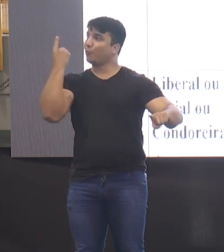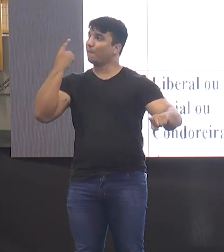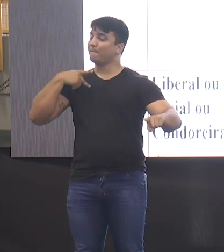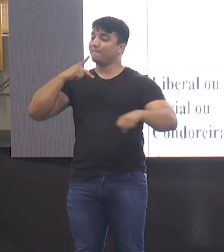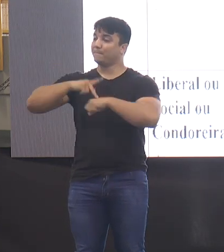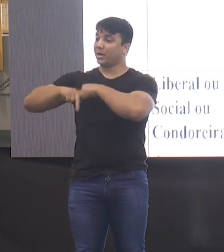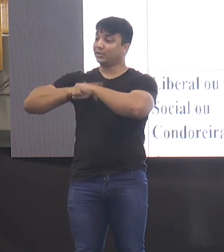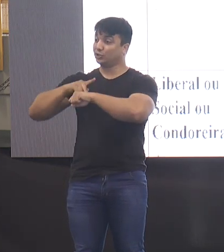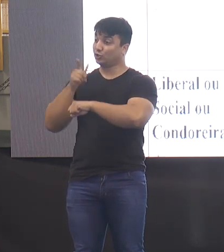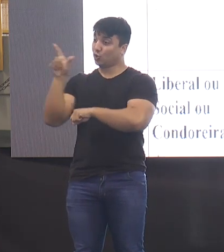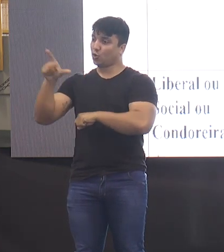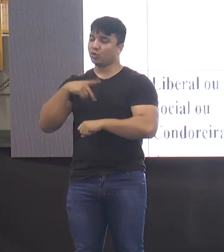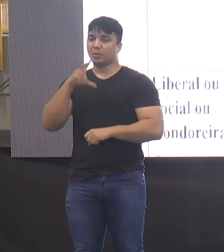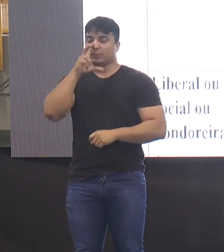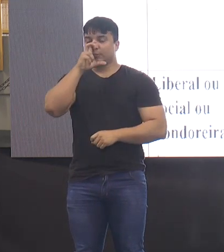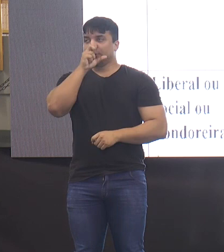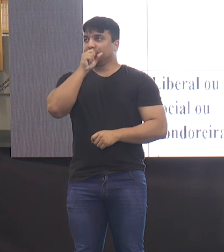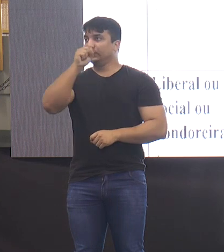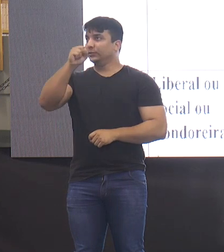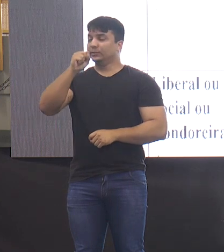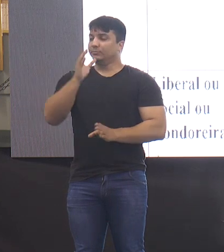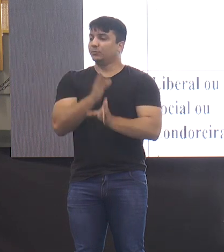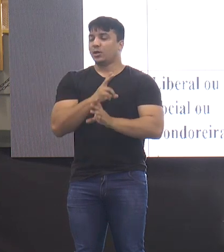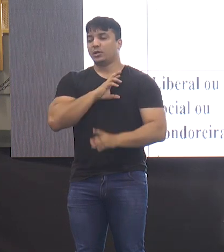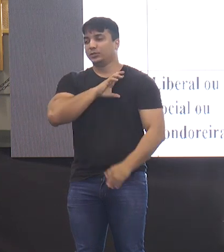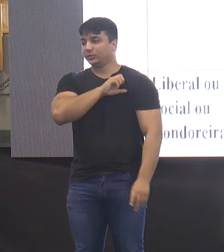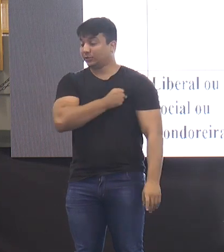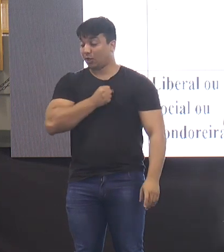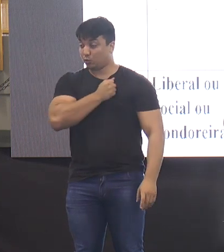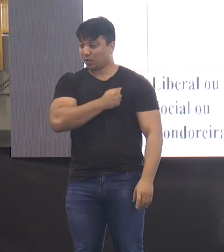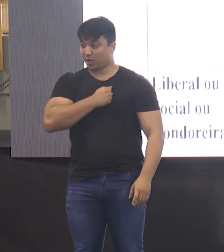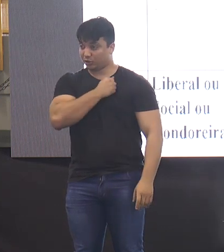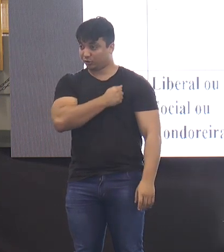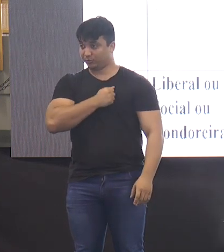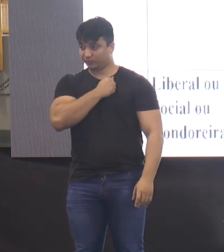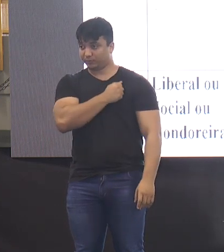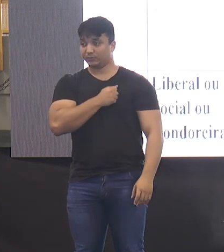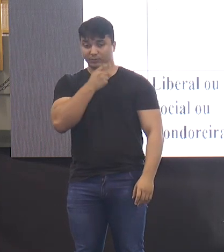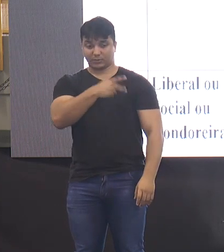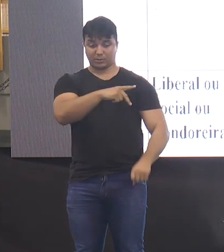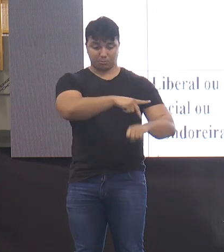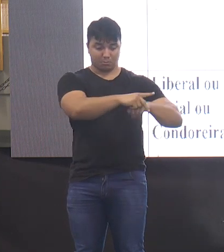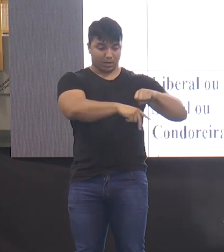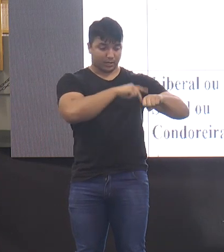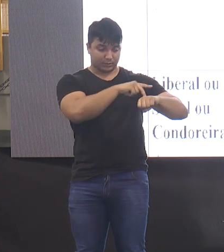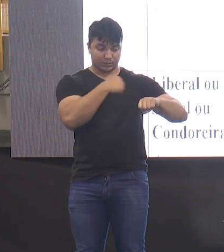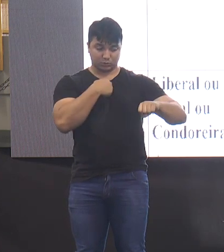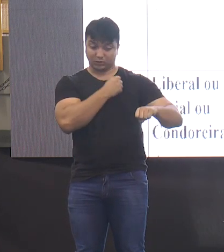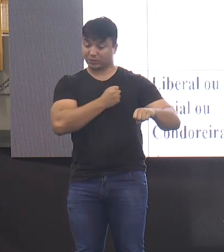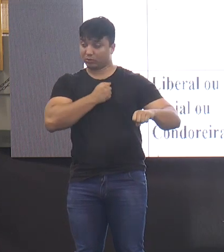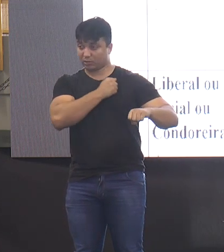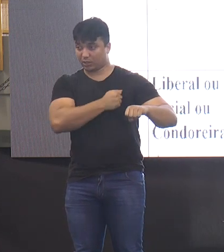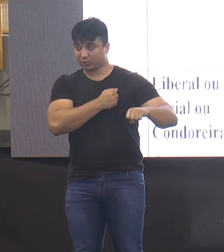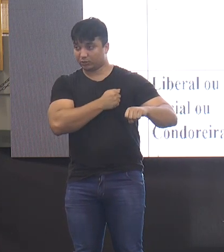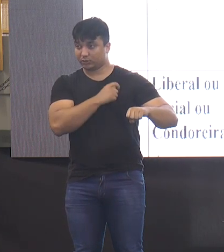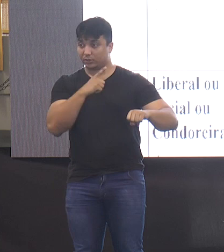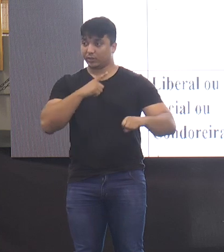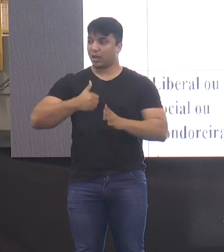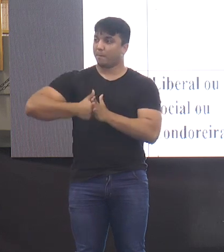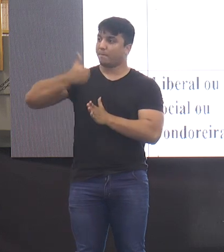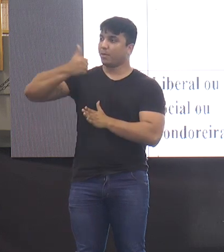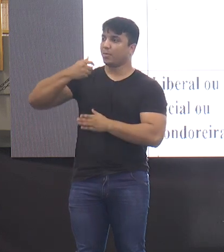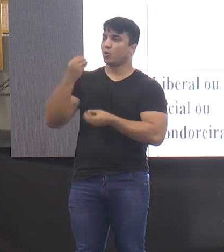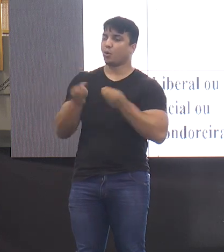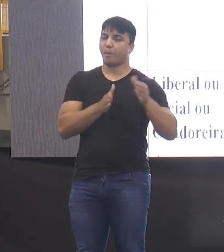reforçava o nacionalismo. A saudade da terra natal reforçava o nacionalismo. Então a primeira